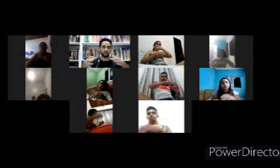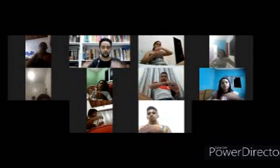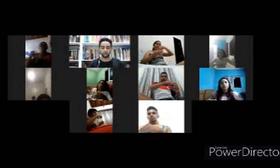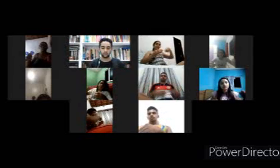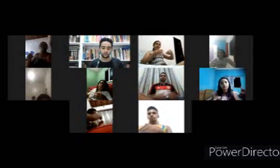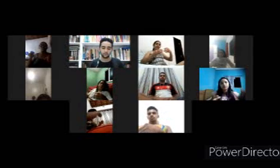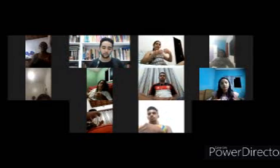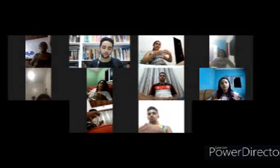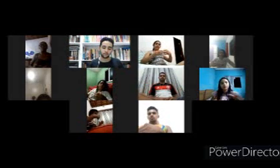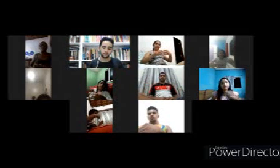meu estojo.